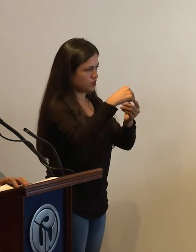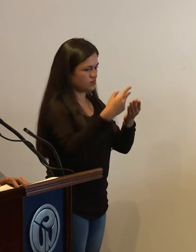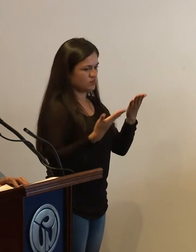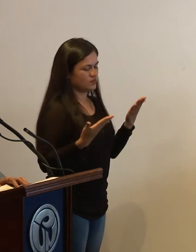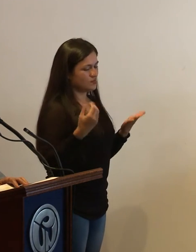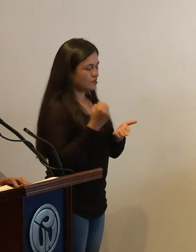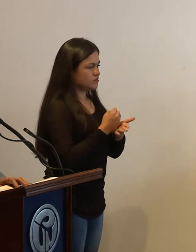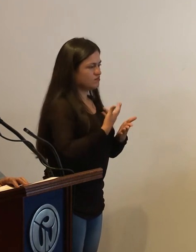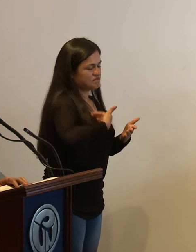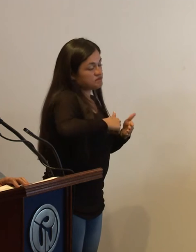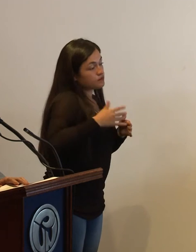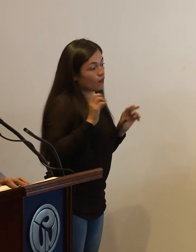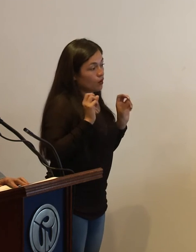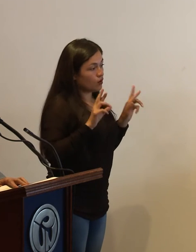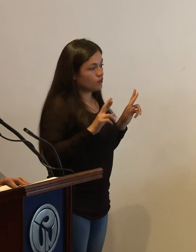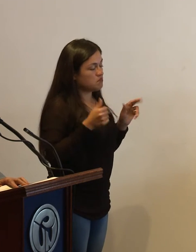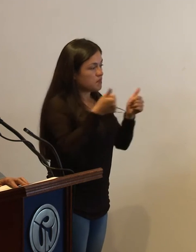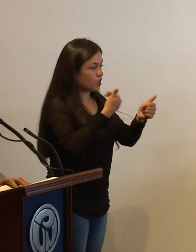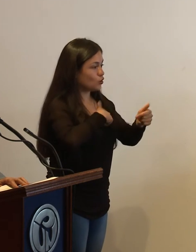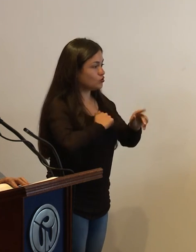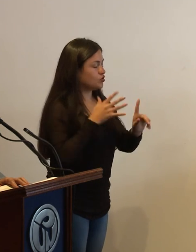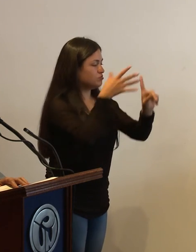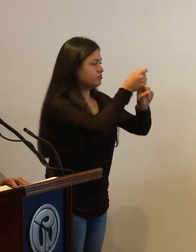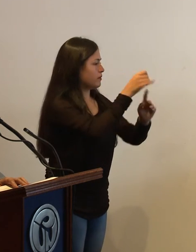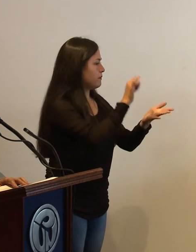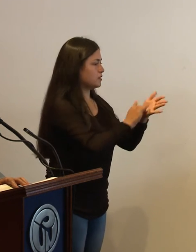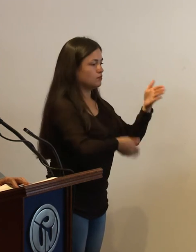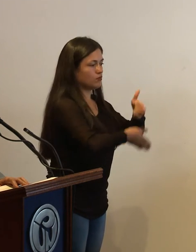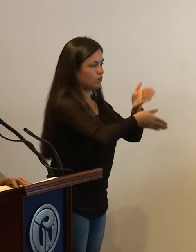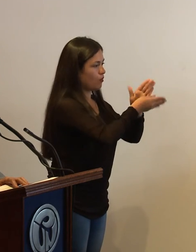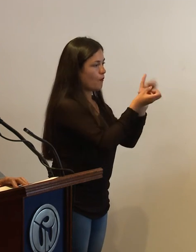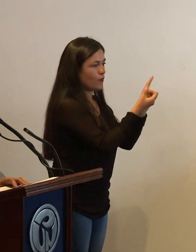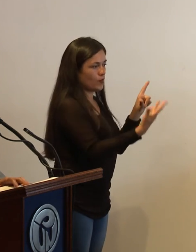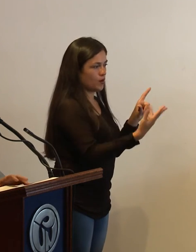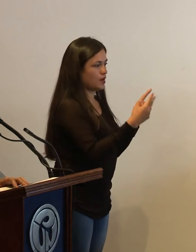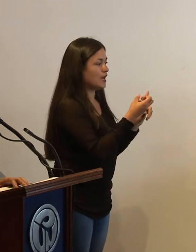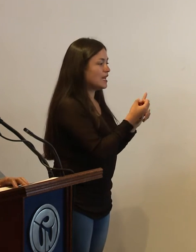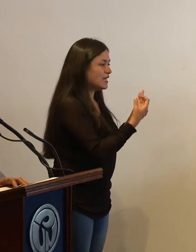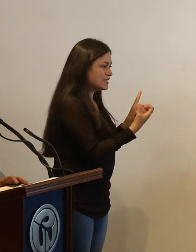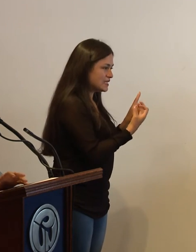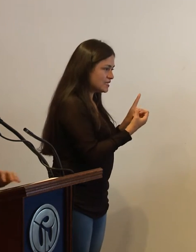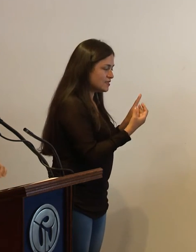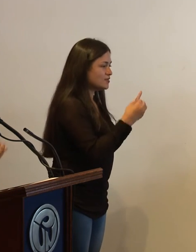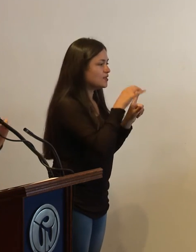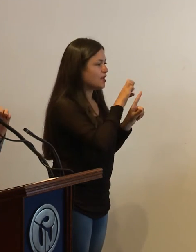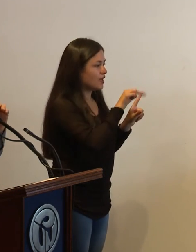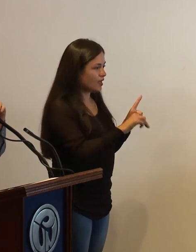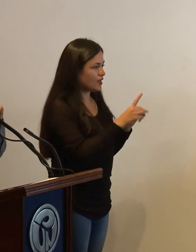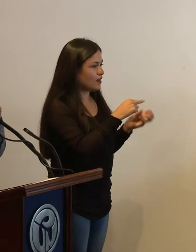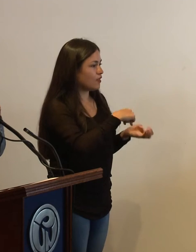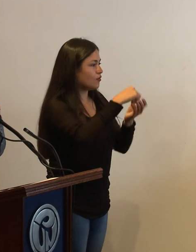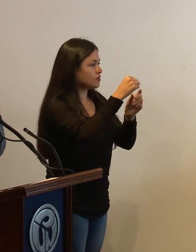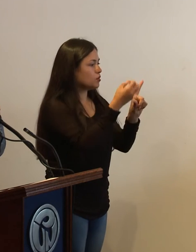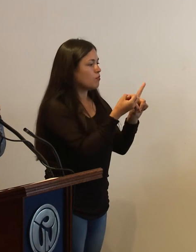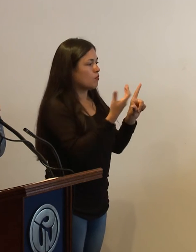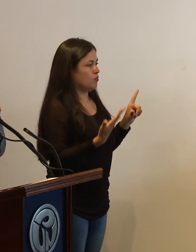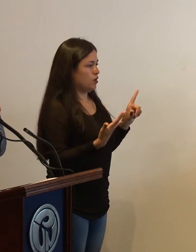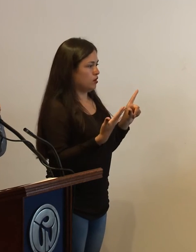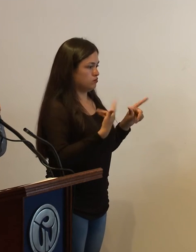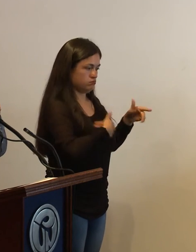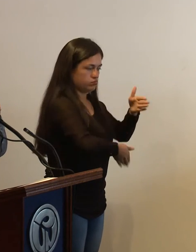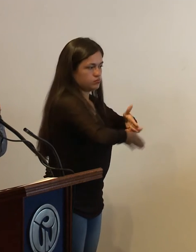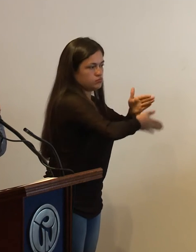logramos mantener en la denominación la licenciatura en educación popular. Y eso yo creo que ha sido